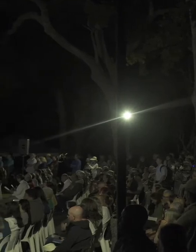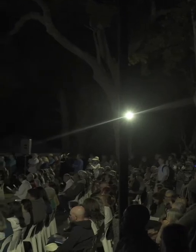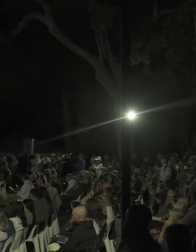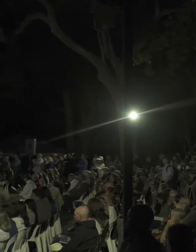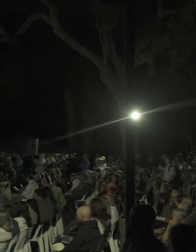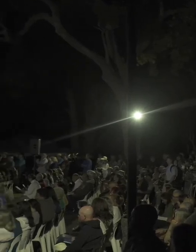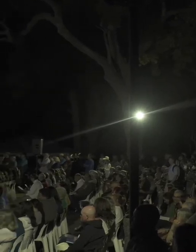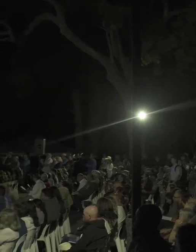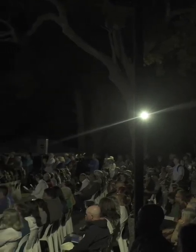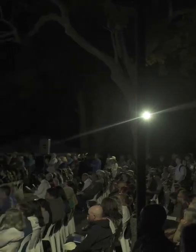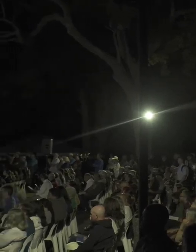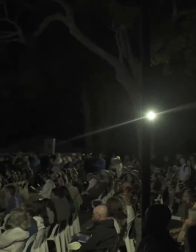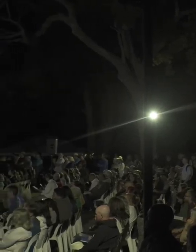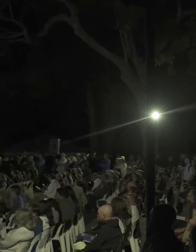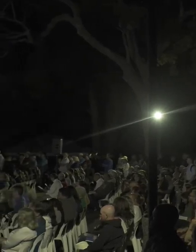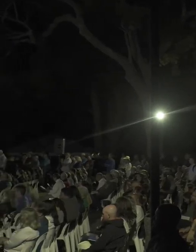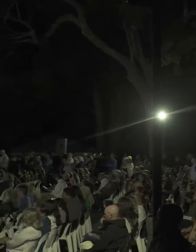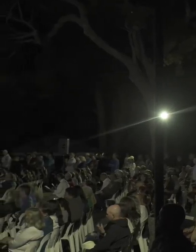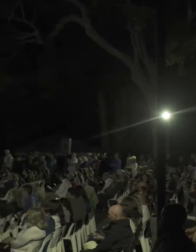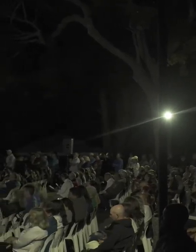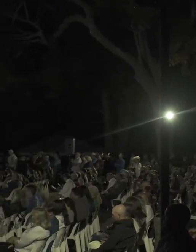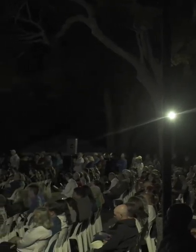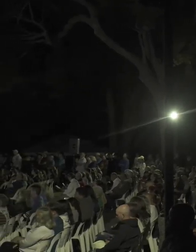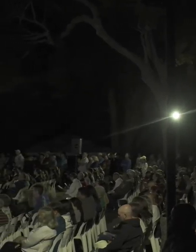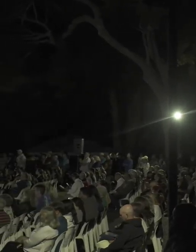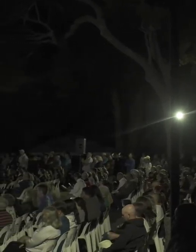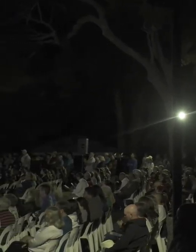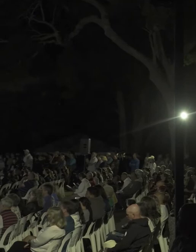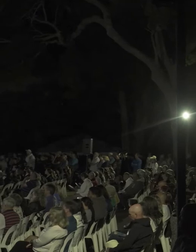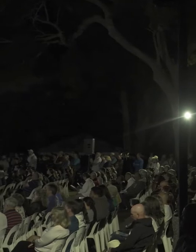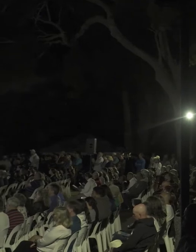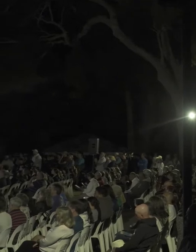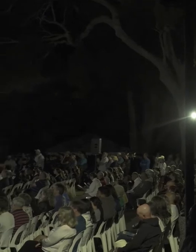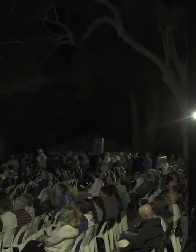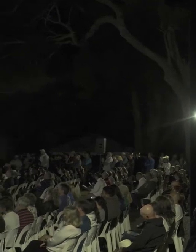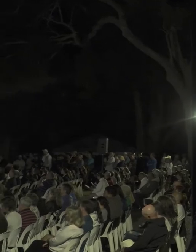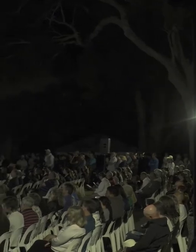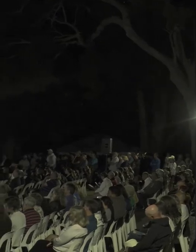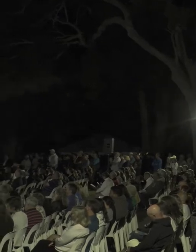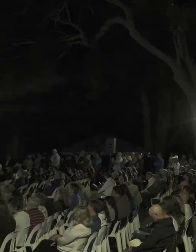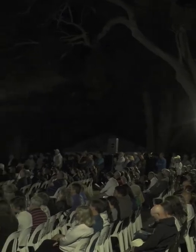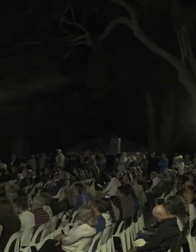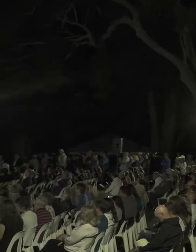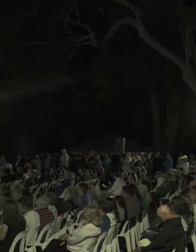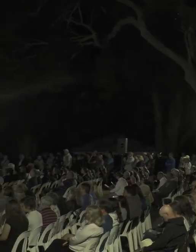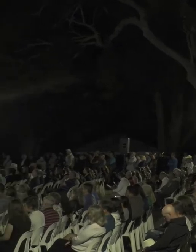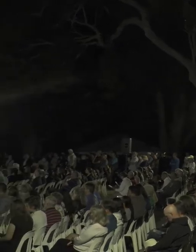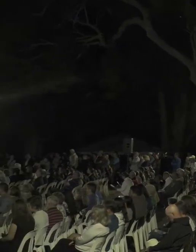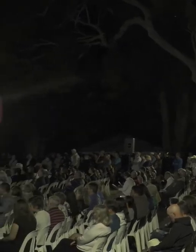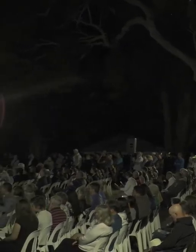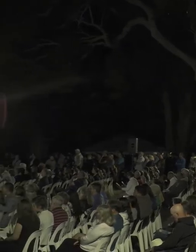koutou, kua tau mai ngā mana, ngā reo, ngā waka, ngā ihi me ngā tapu, ara te iti, te